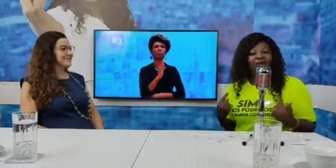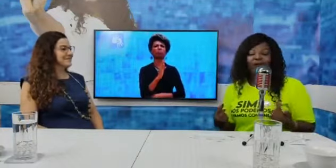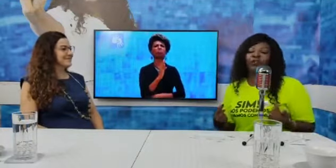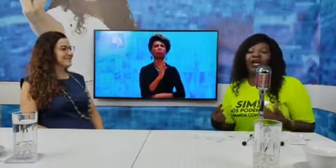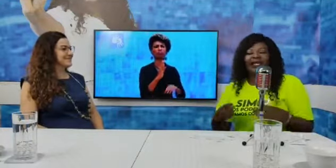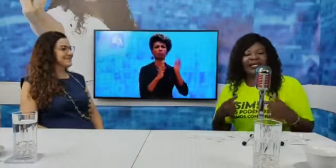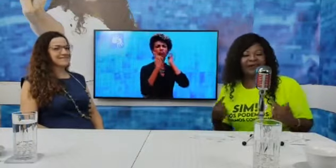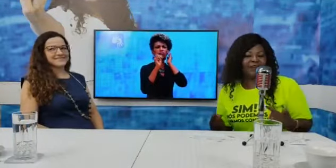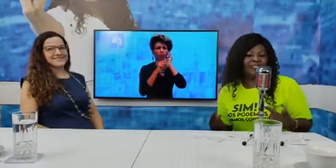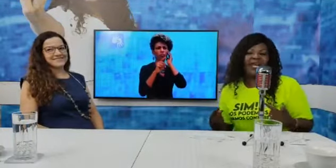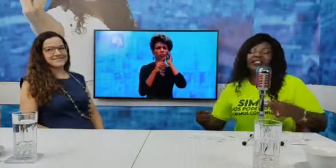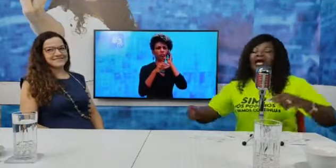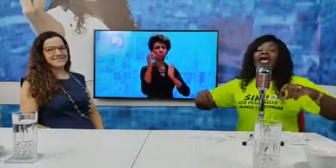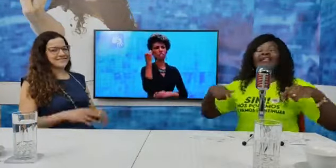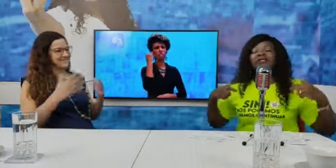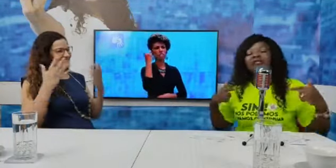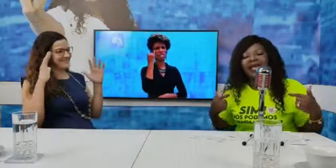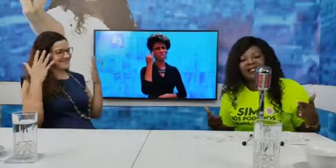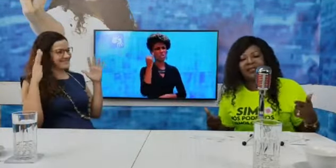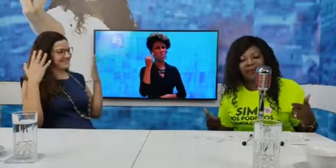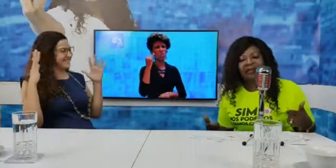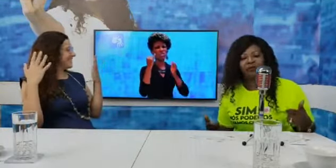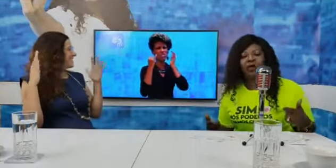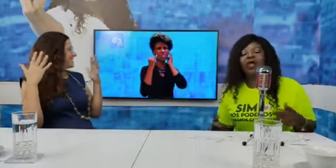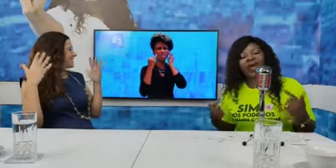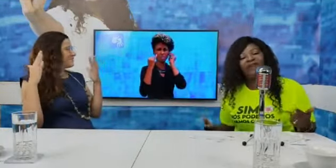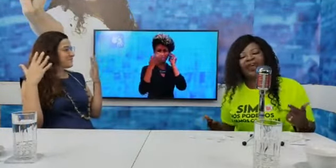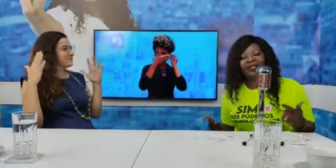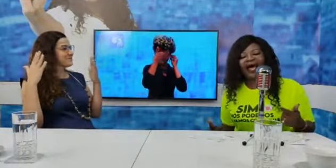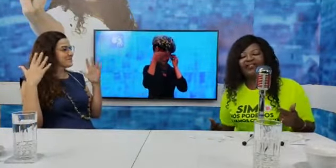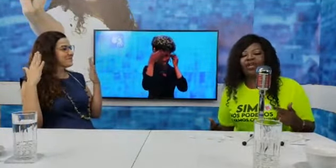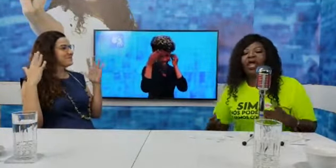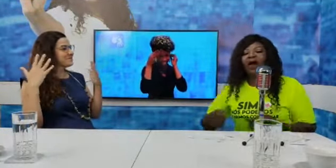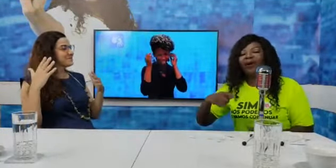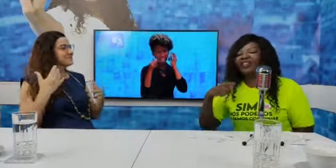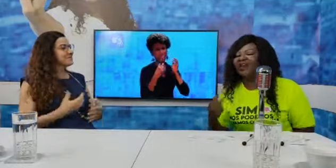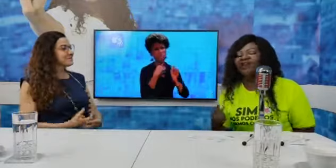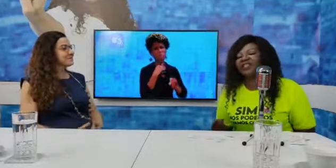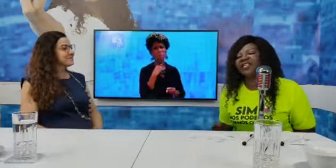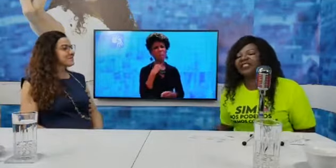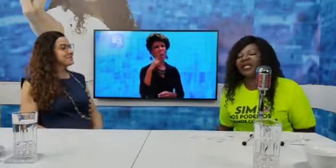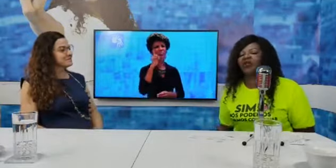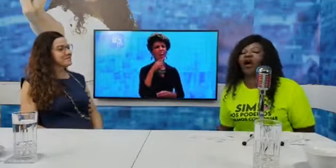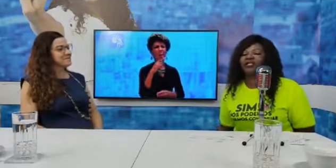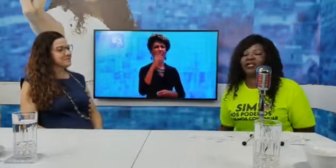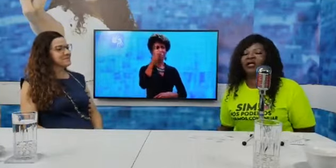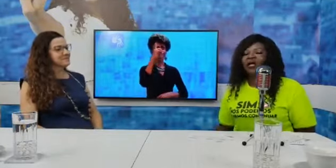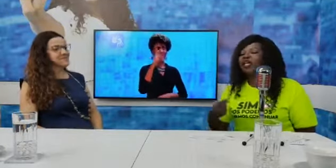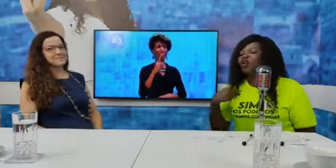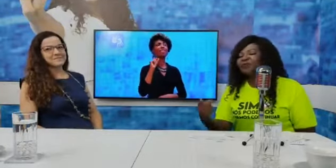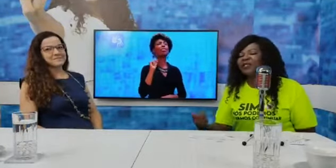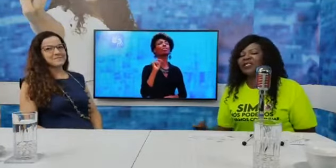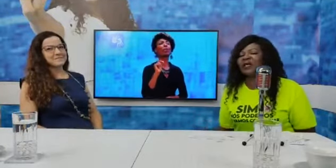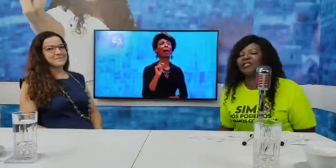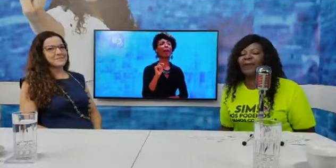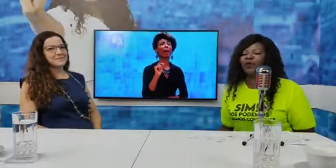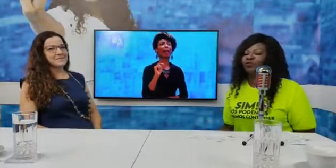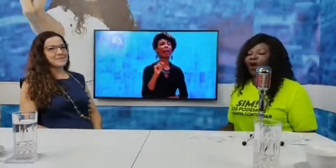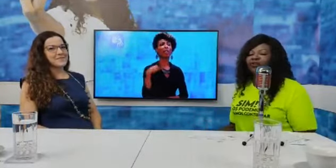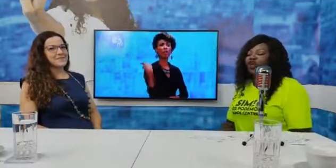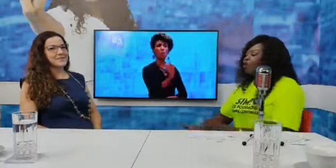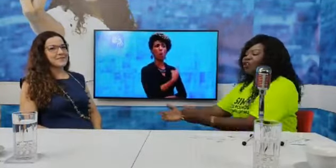Essa dificuldade, essa deficiência, esse esquecimento, na verdade, é uma deficiência nossa. E que nós